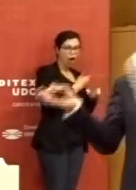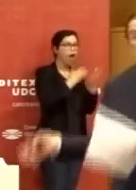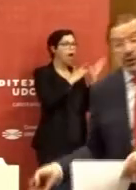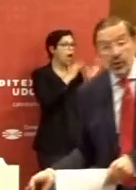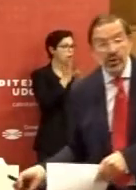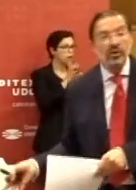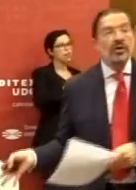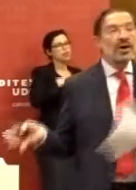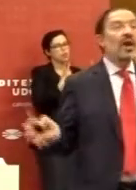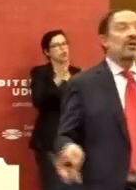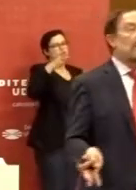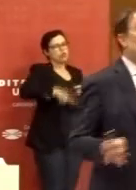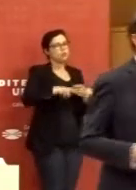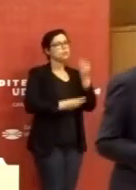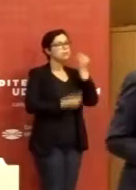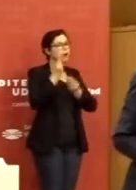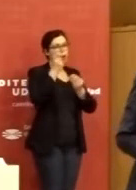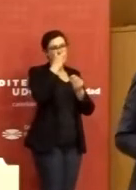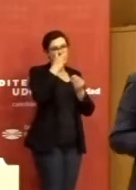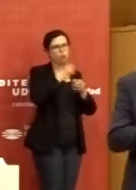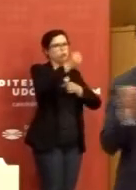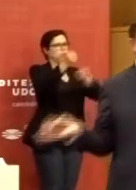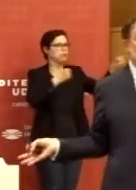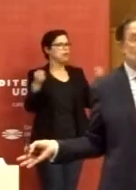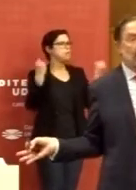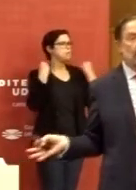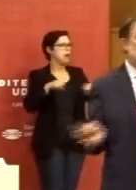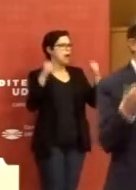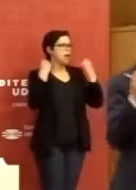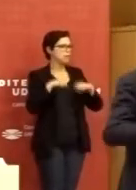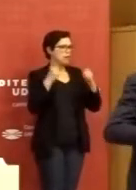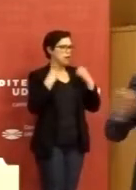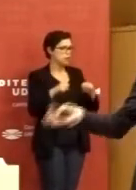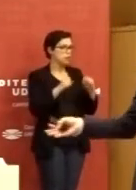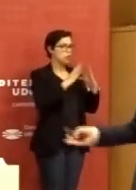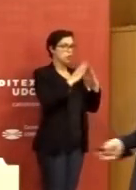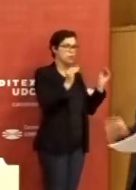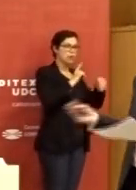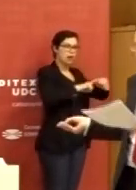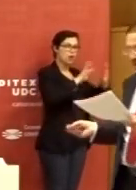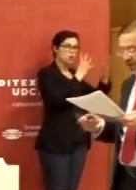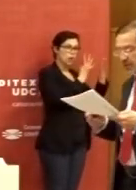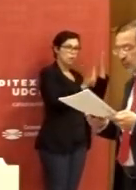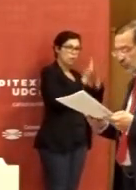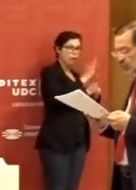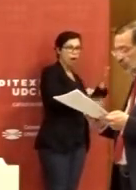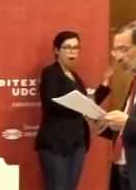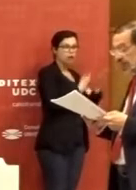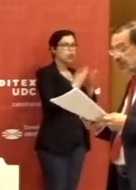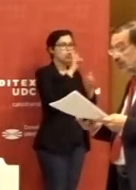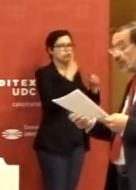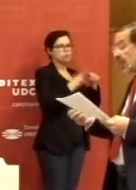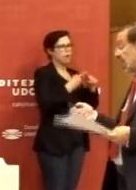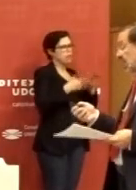y luego en mayo y junio realizan las prácticas en empresas y están en la universidad de 9 de la mañana a 2 y media que tienen